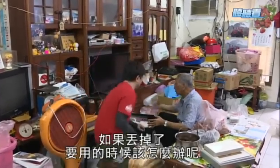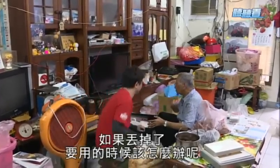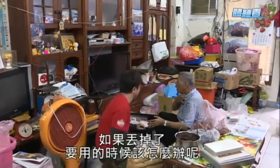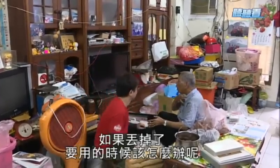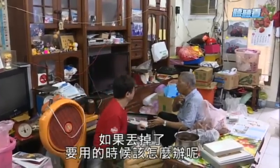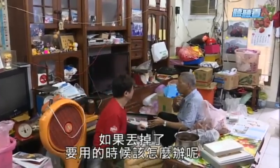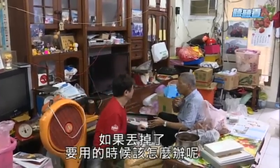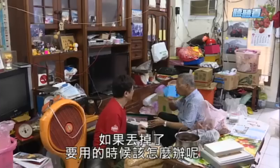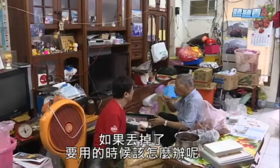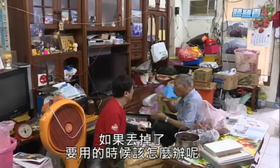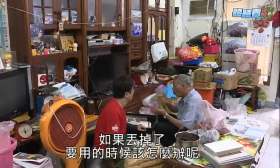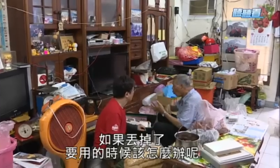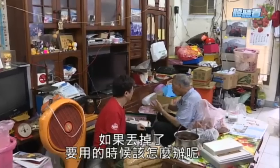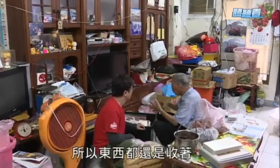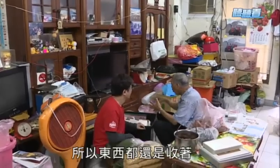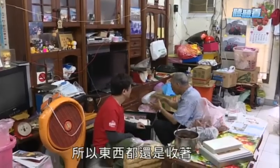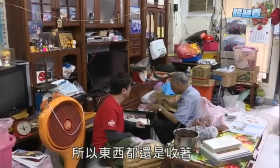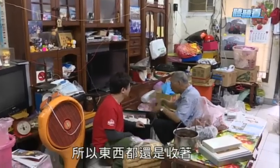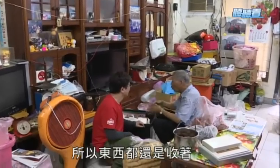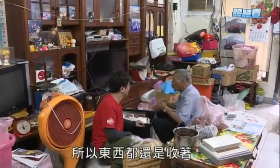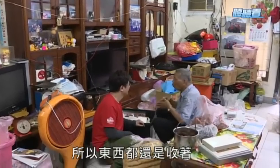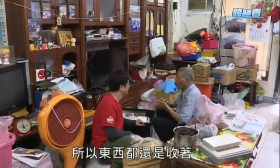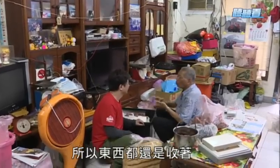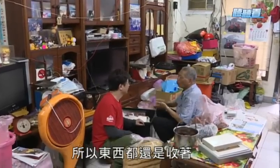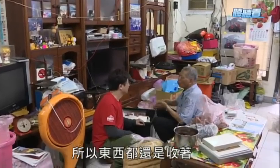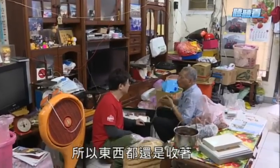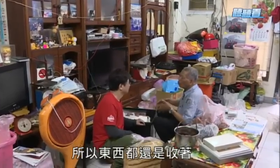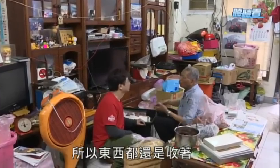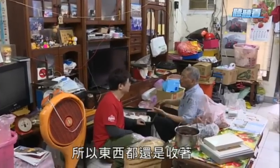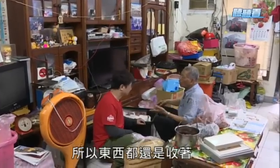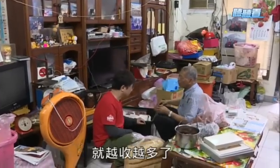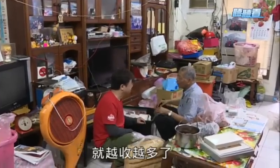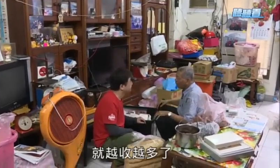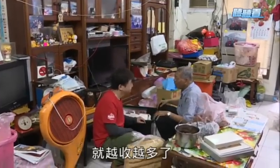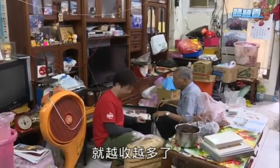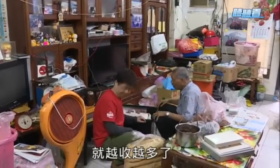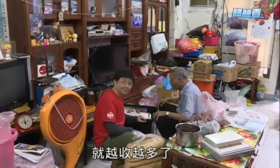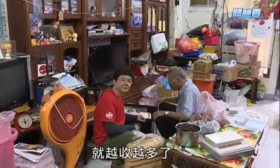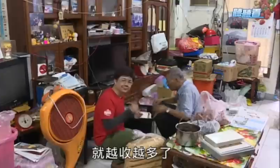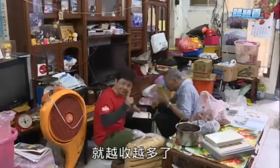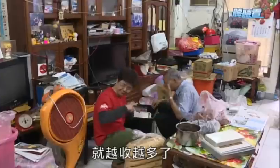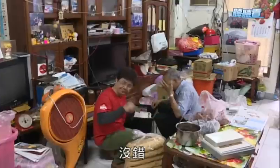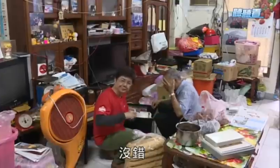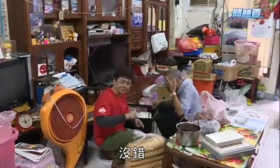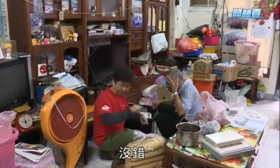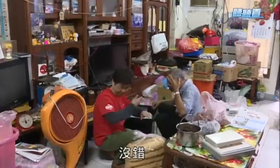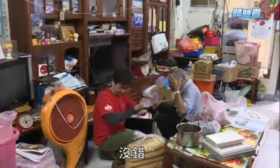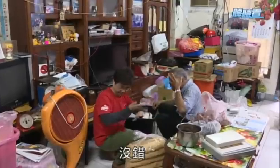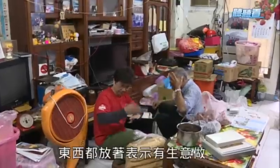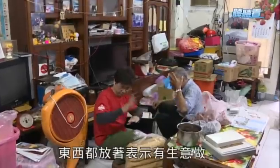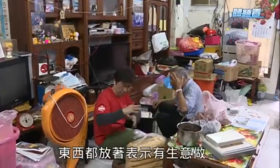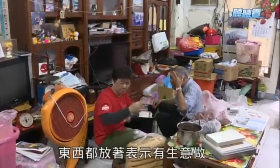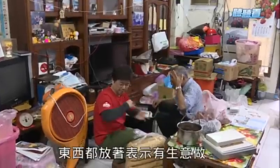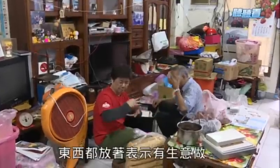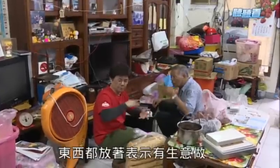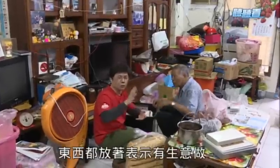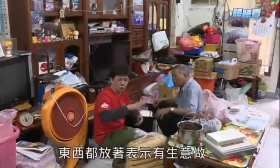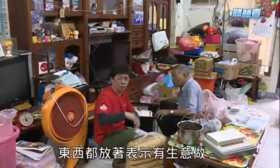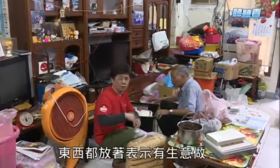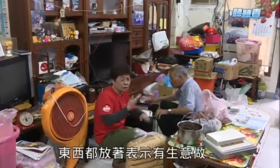要用的时候该怎么办呢？所以啊，东西都还是收着，就越收越多了。没错。东西啊都放着，表示有